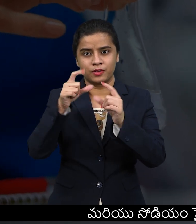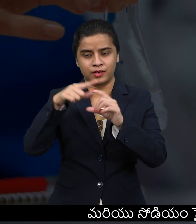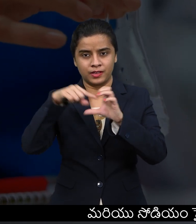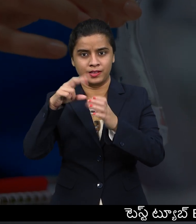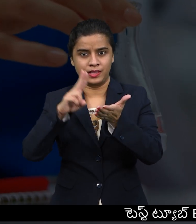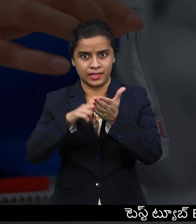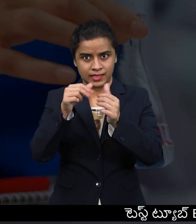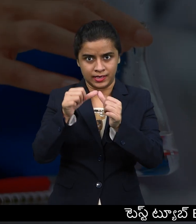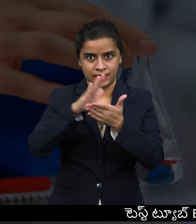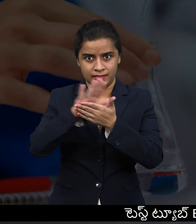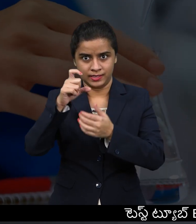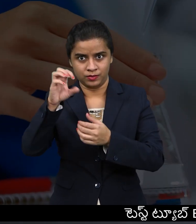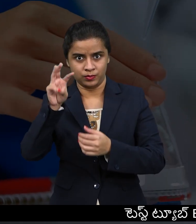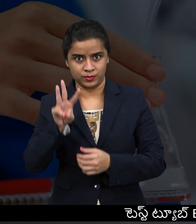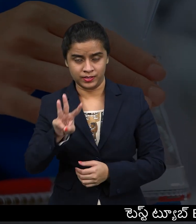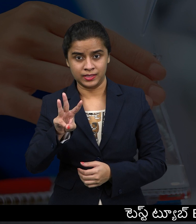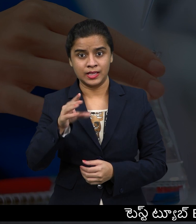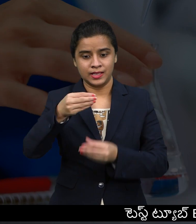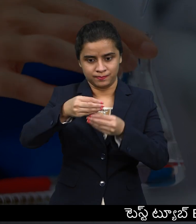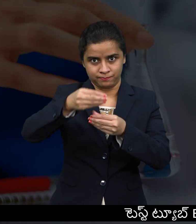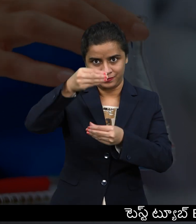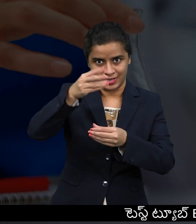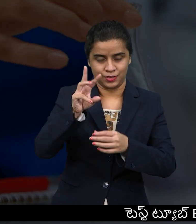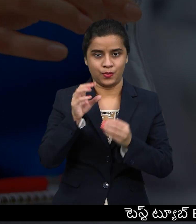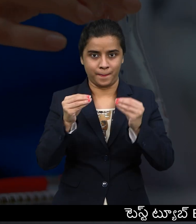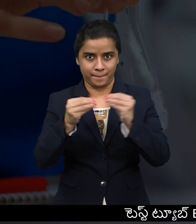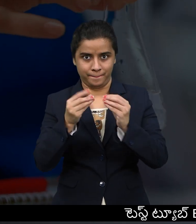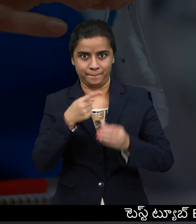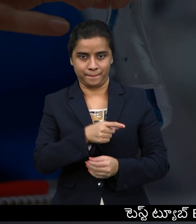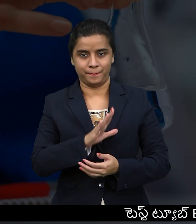NaHCO3 టెస్ట్ ట్యూబ్ Bలో తీసుకోబడుతుంది.